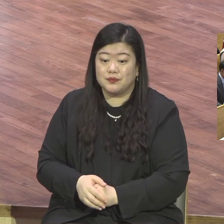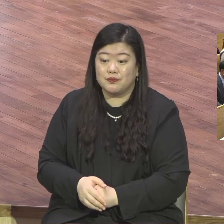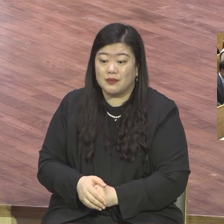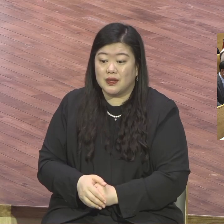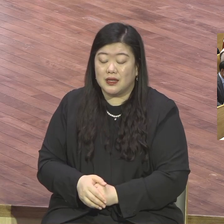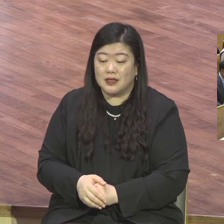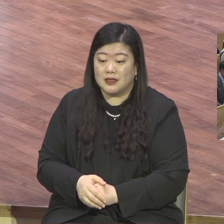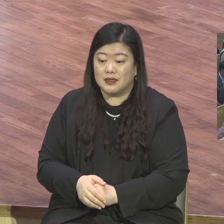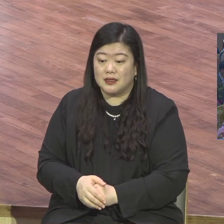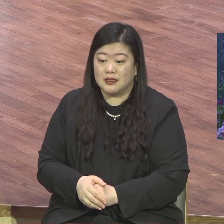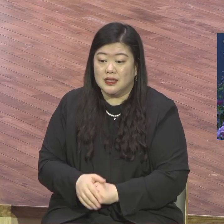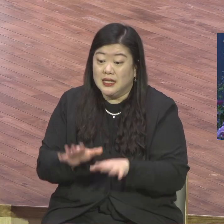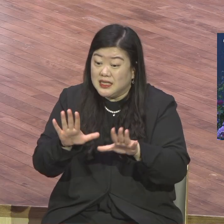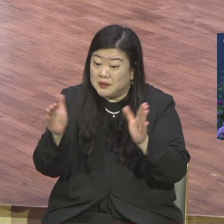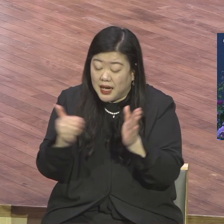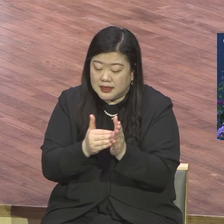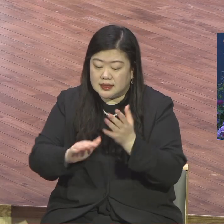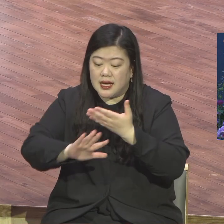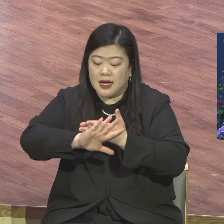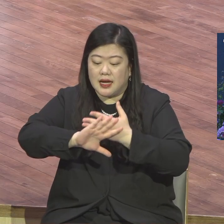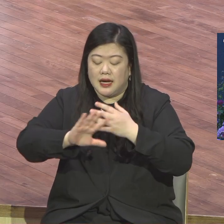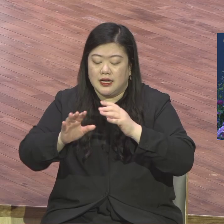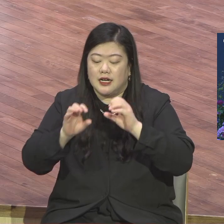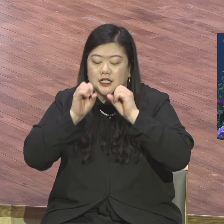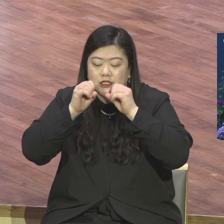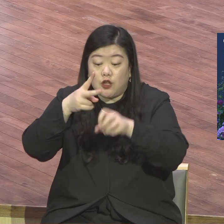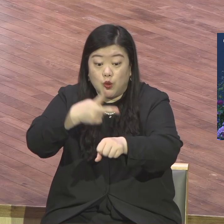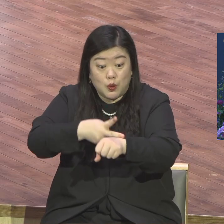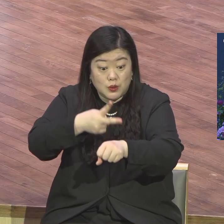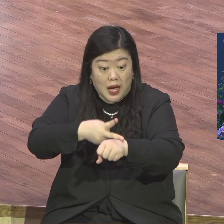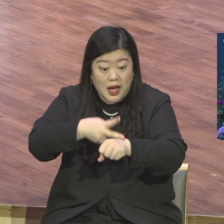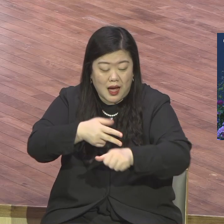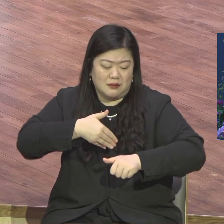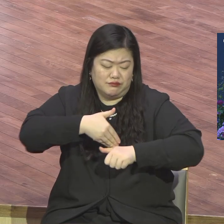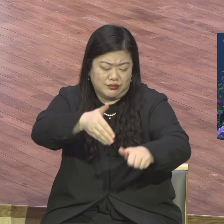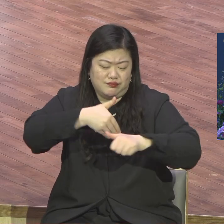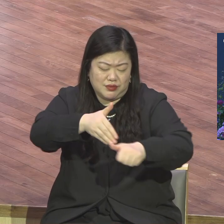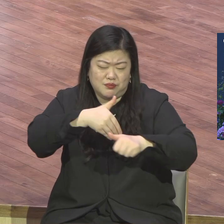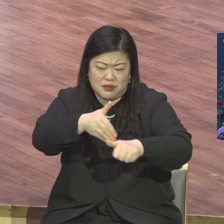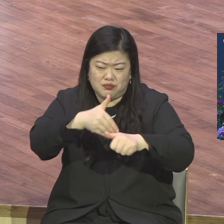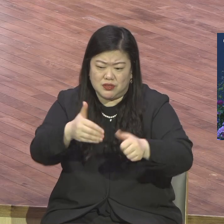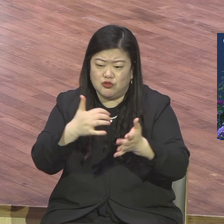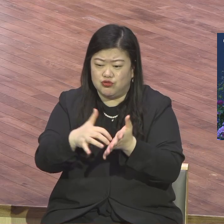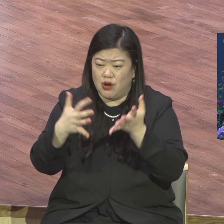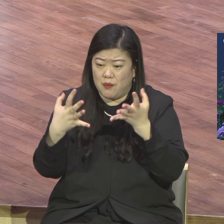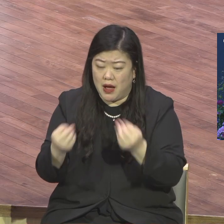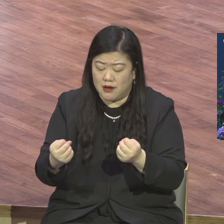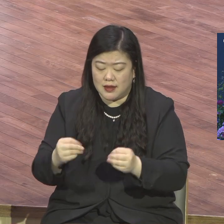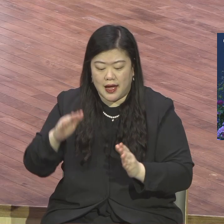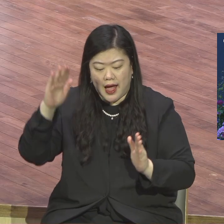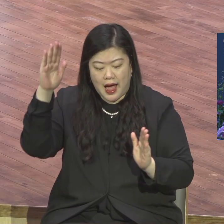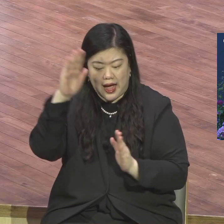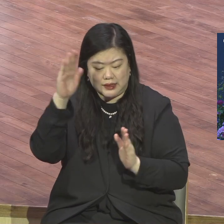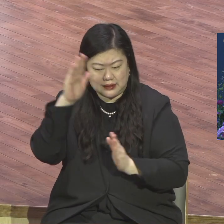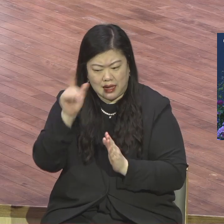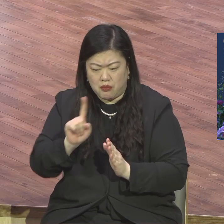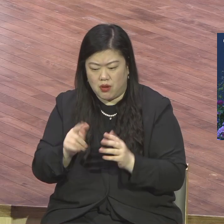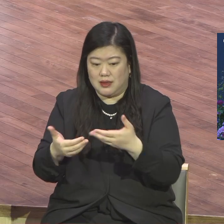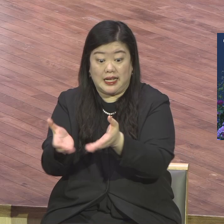파송했던 학생 자원자 운동이라는 단체가 있어요. 학생 자원자 운동.